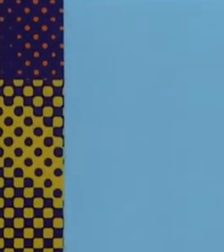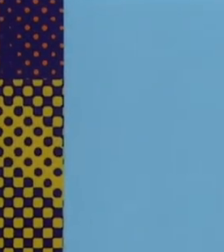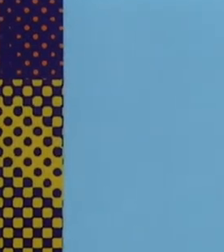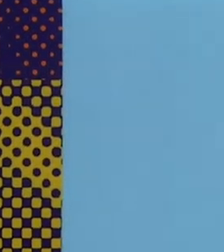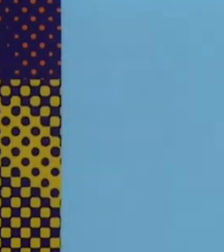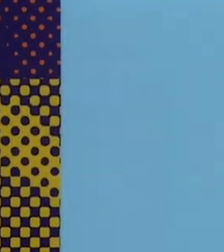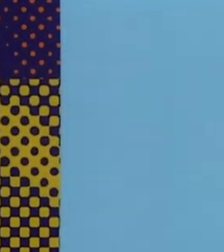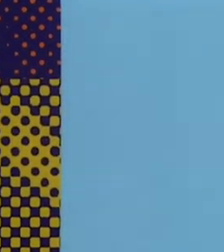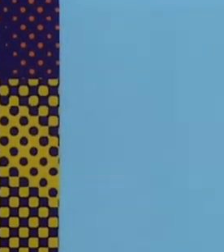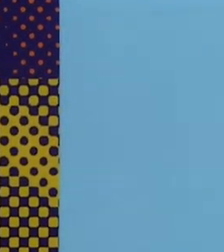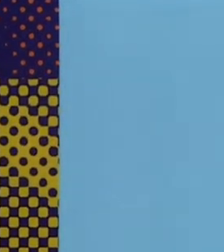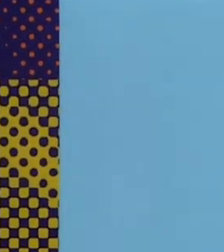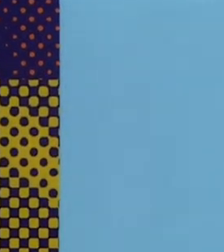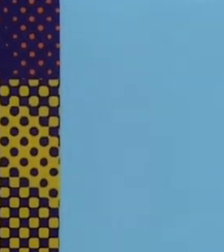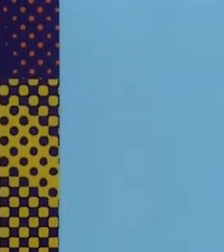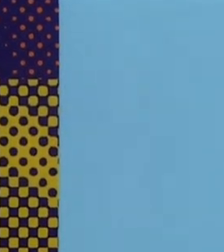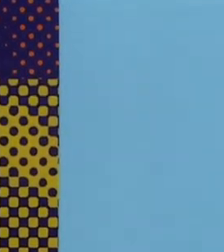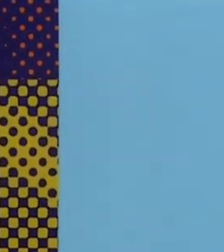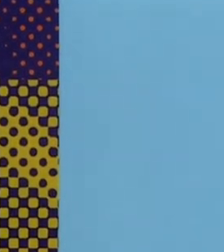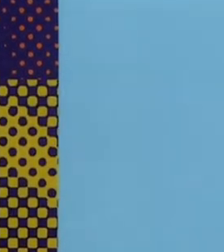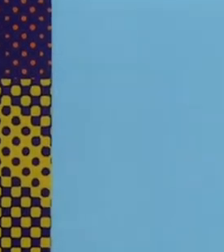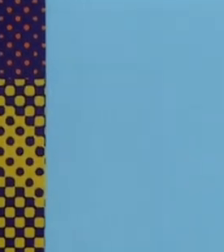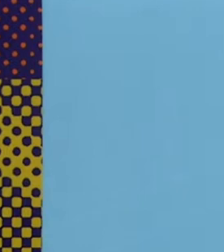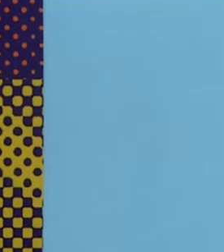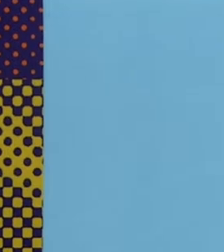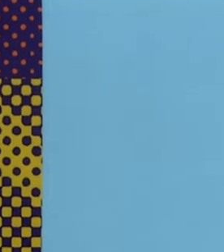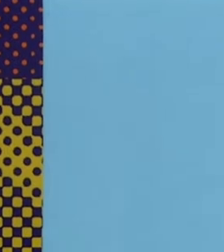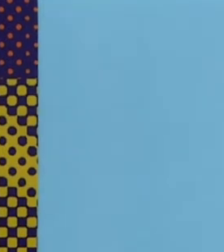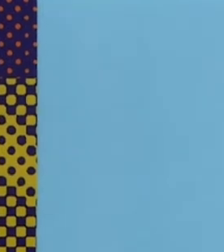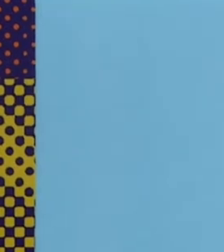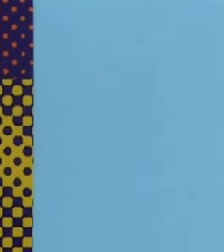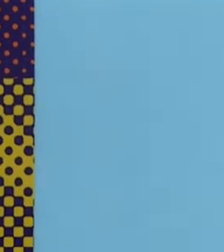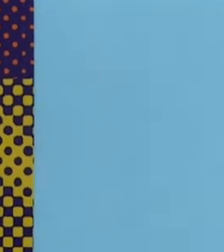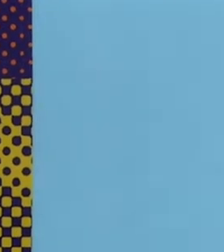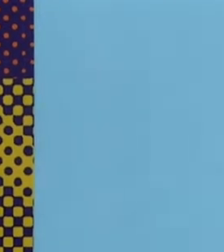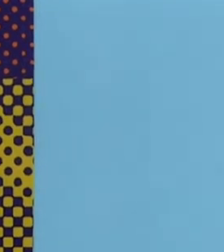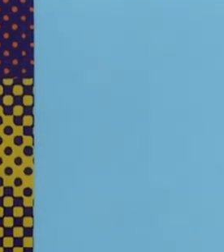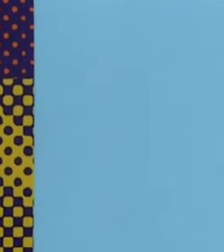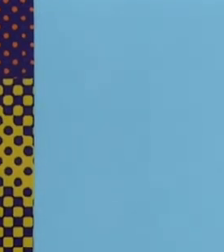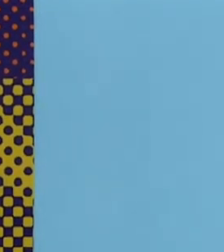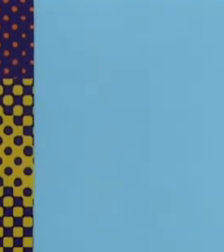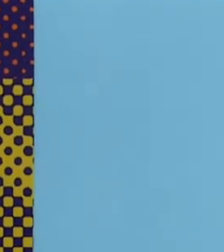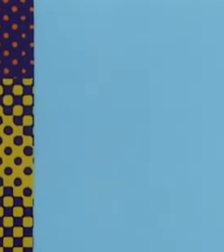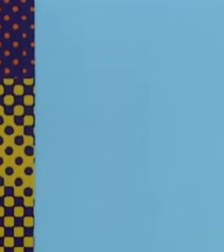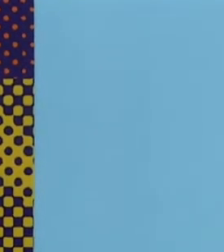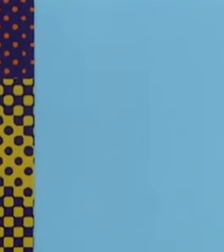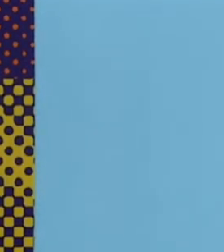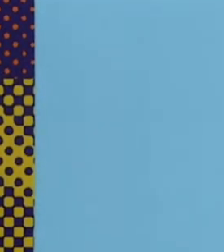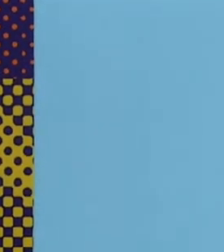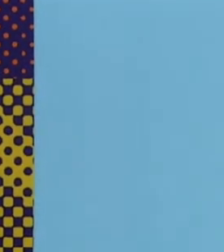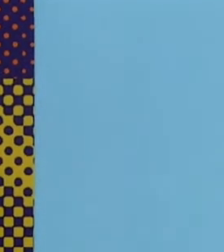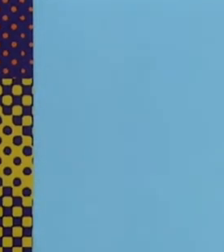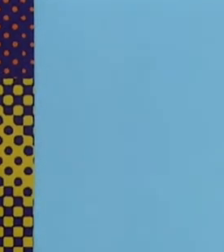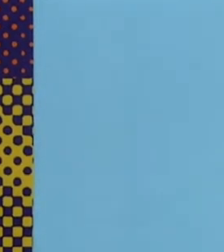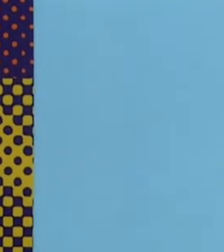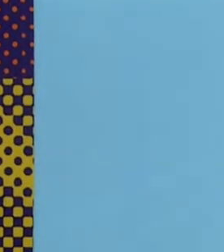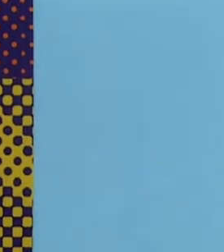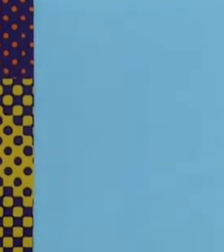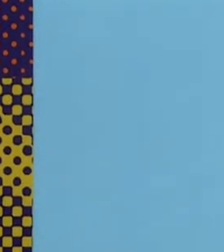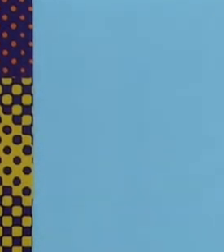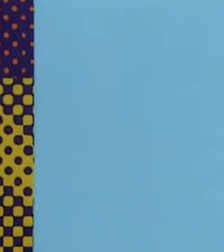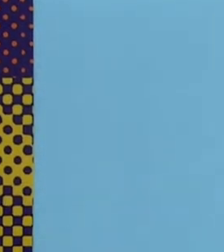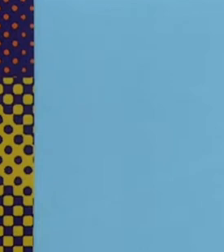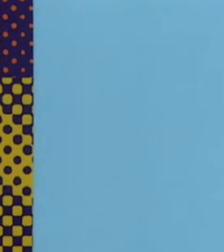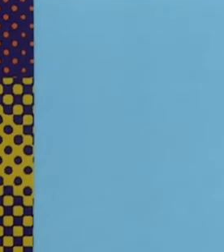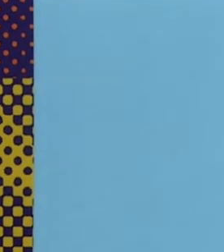tufft för oss att prioritera de resurserna som vi har. Och det är det som jag är lite orolig för, att vi vill göra väldigt mycket.